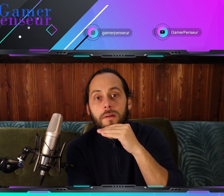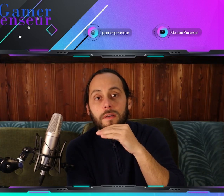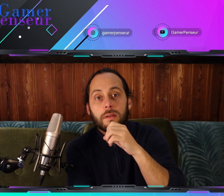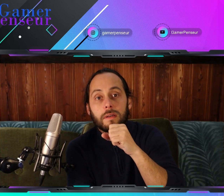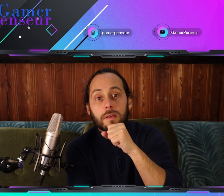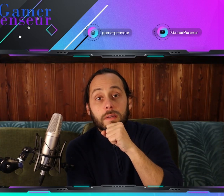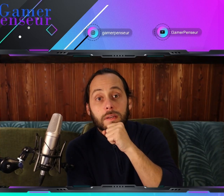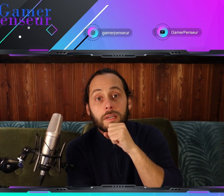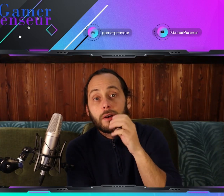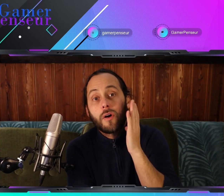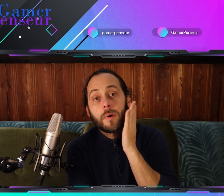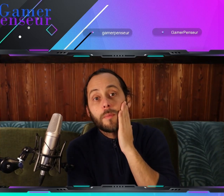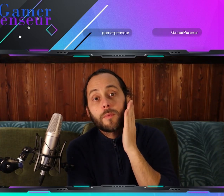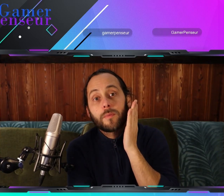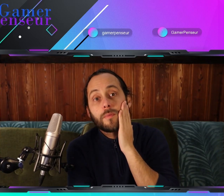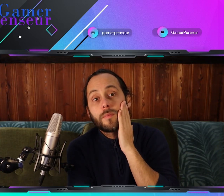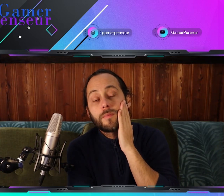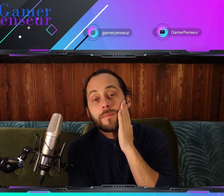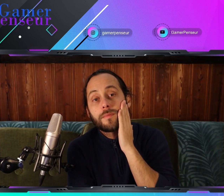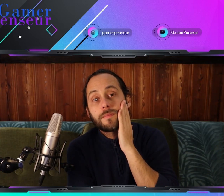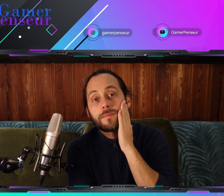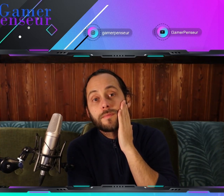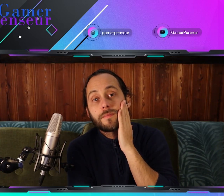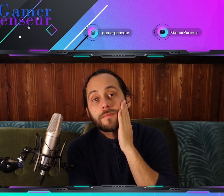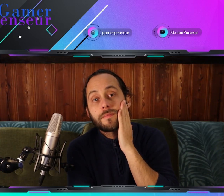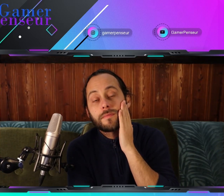Grand-papa. Et grand-maman.